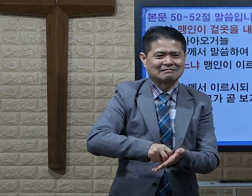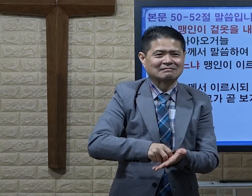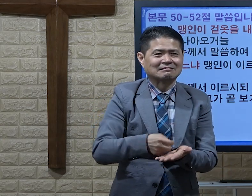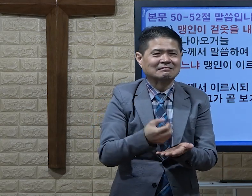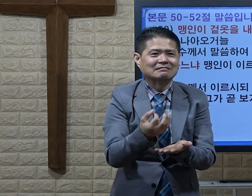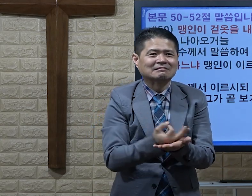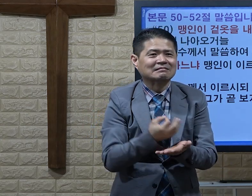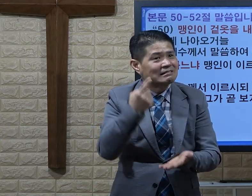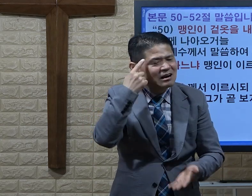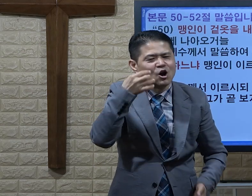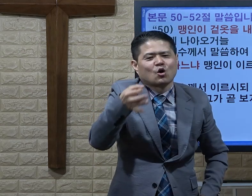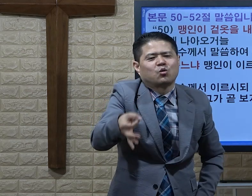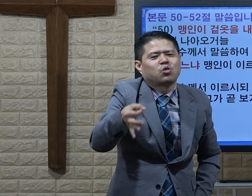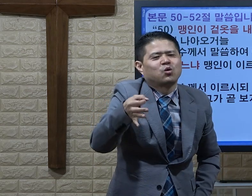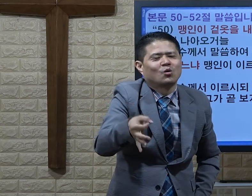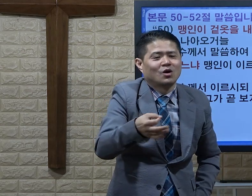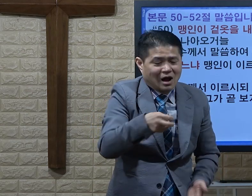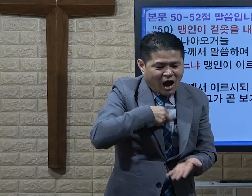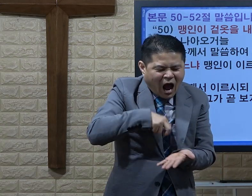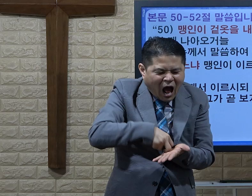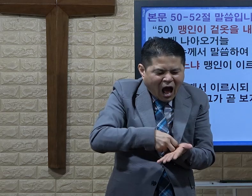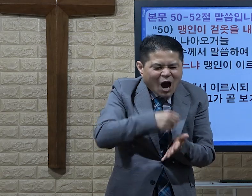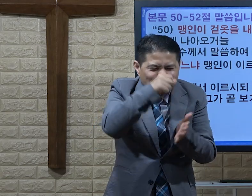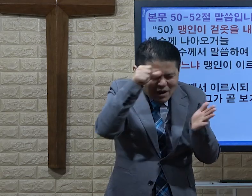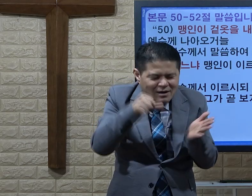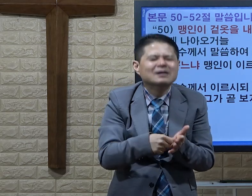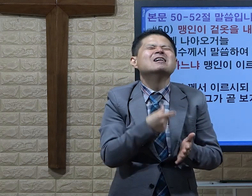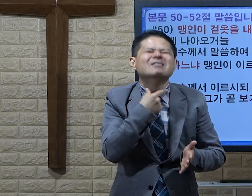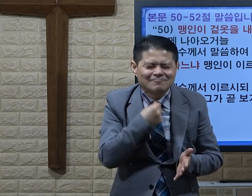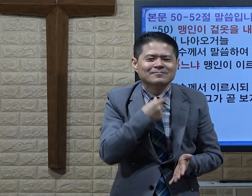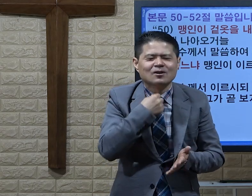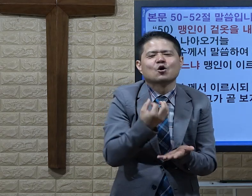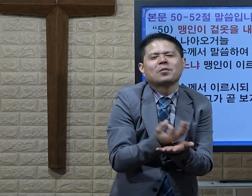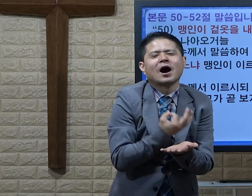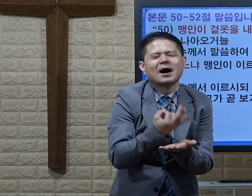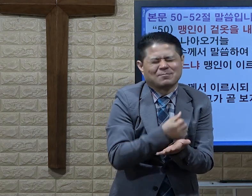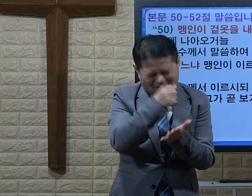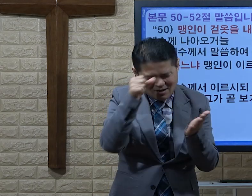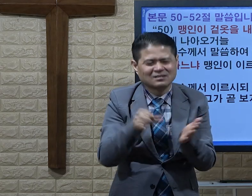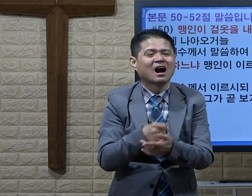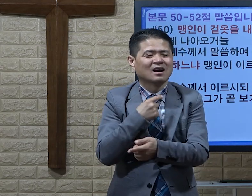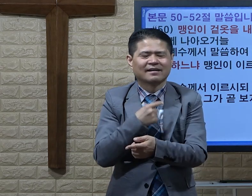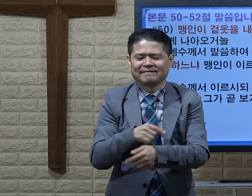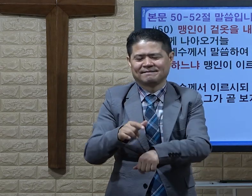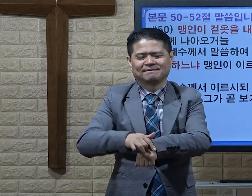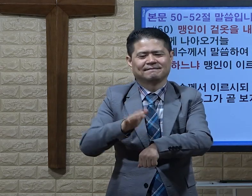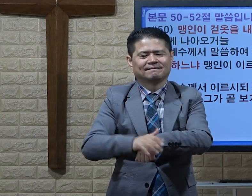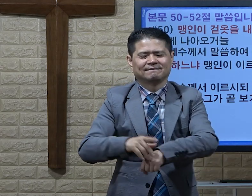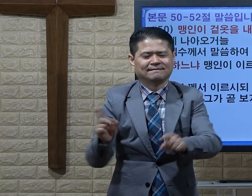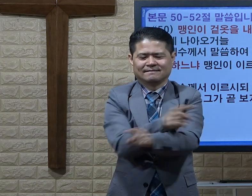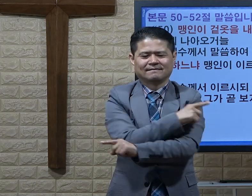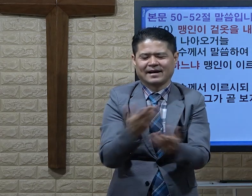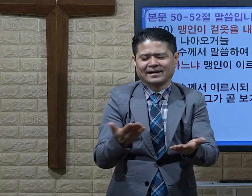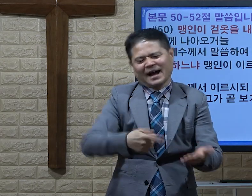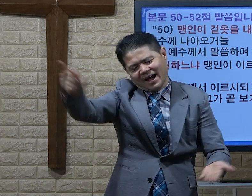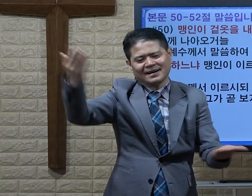무릎을 꿇었던 사람들도 돈을 원했지만 그렇게 돈을 평생에 원했지만 그냥